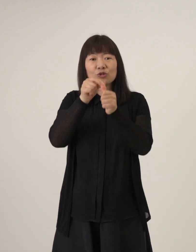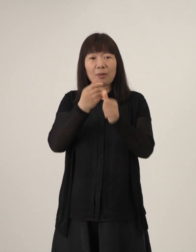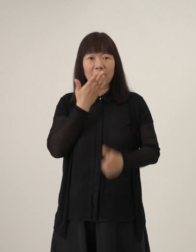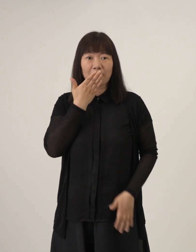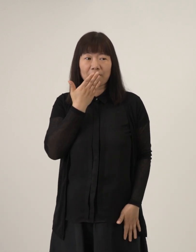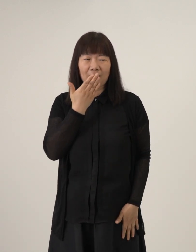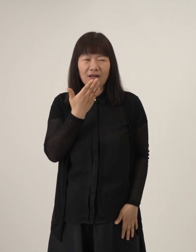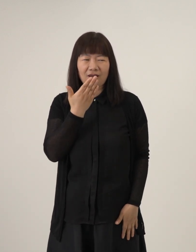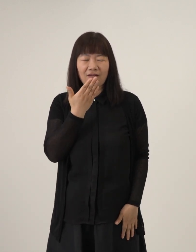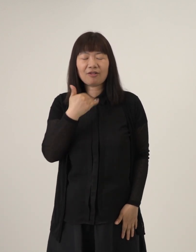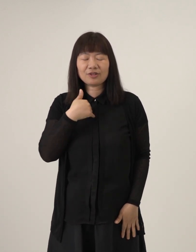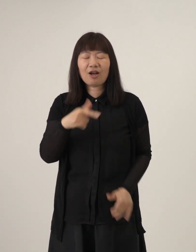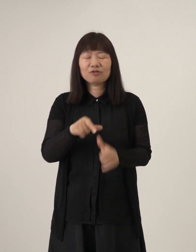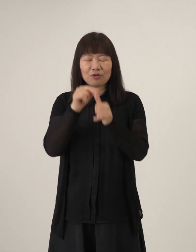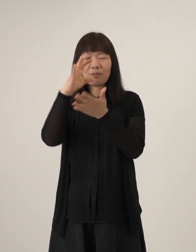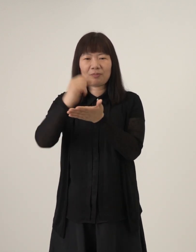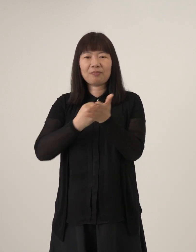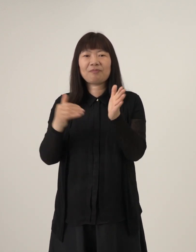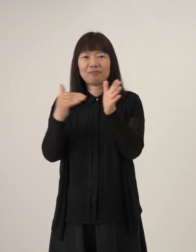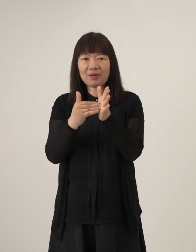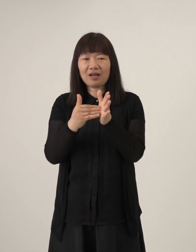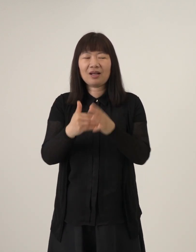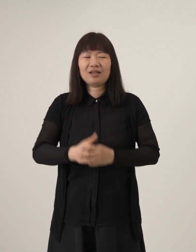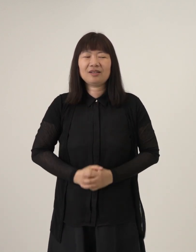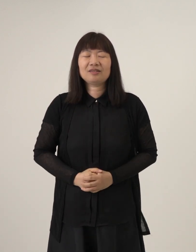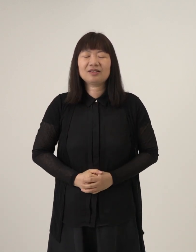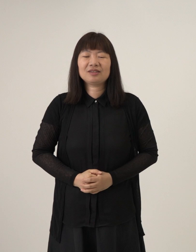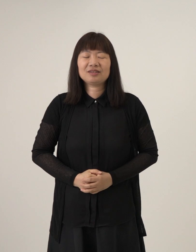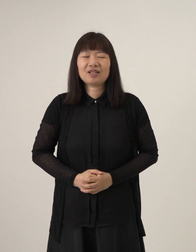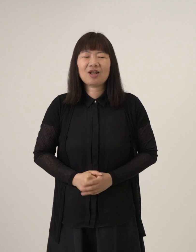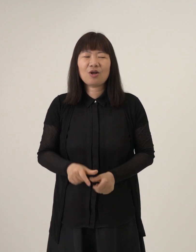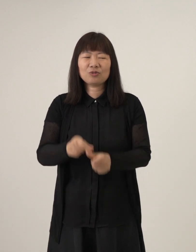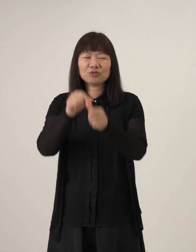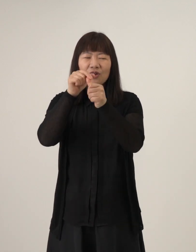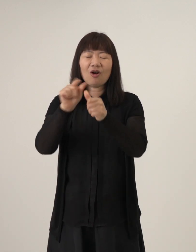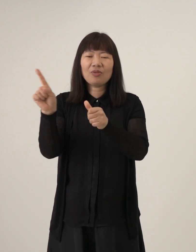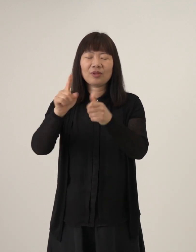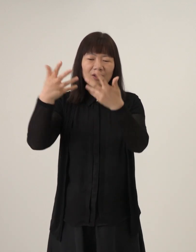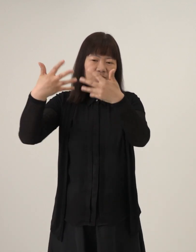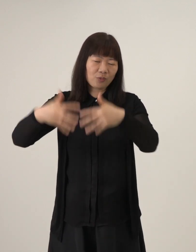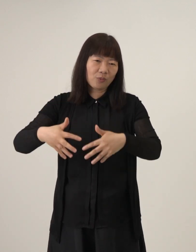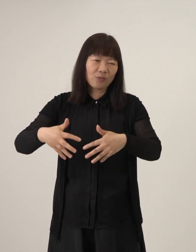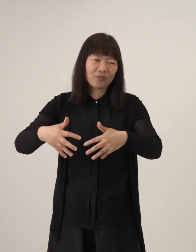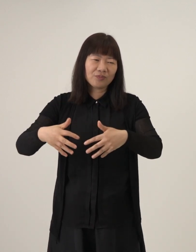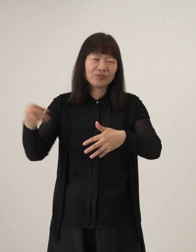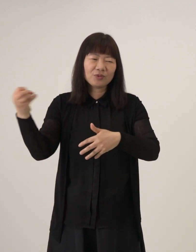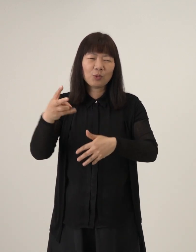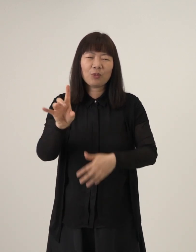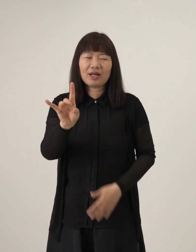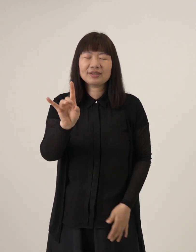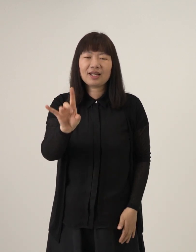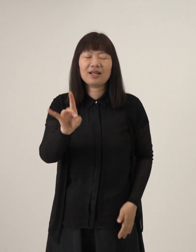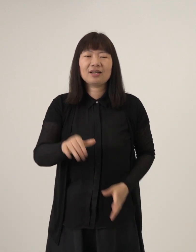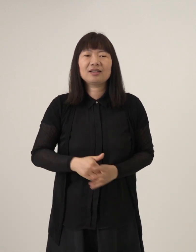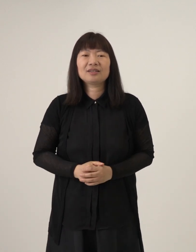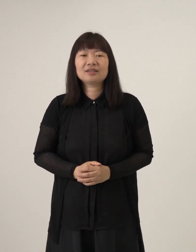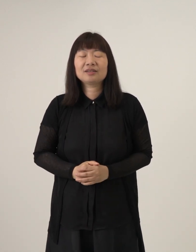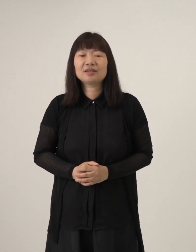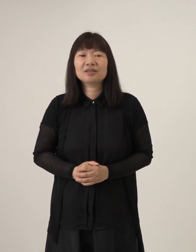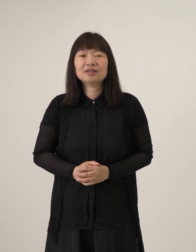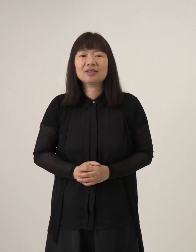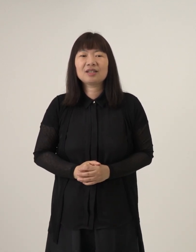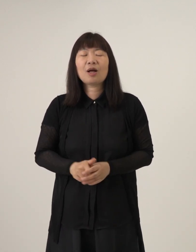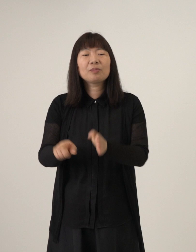아니야? 나 구원받았어. 그렇게 구원의 어떤 조건, 또 하나는